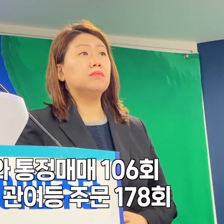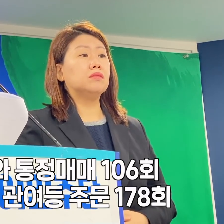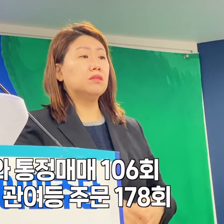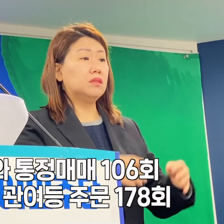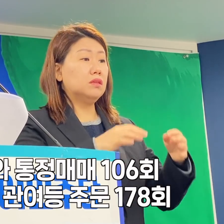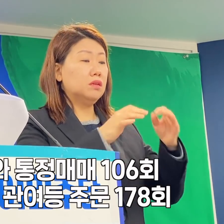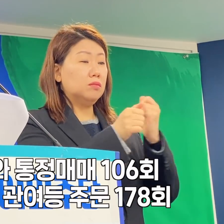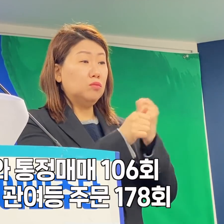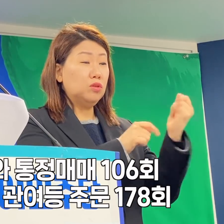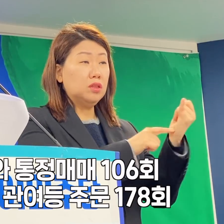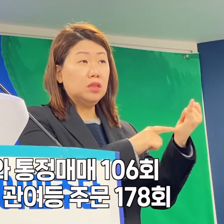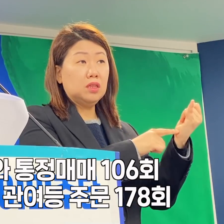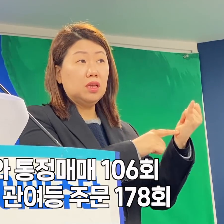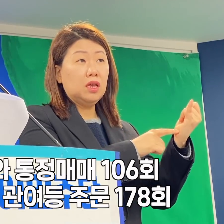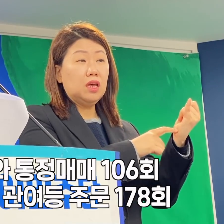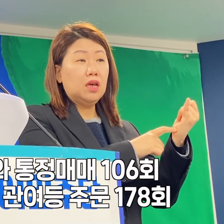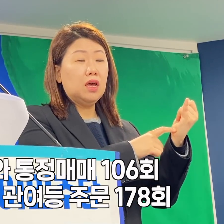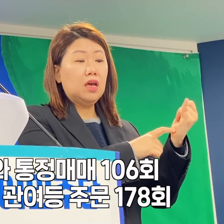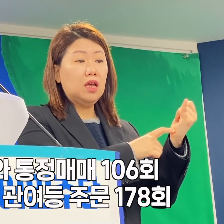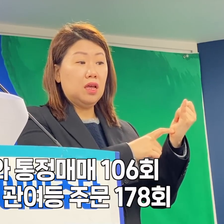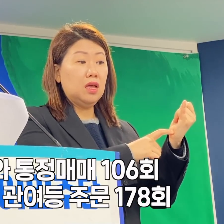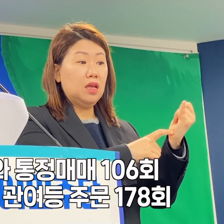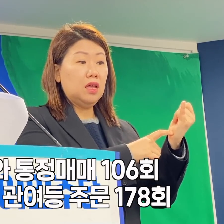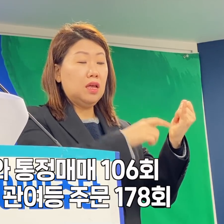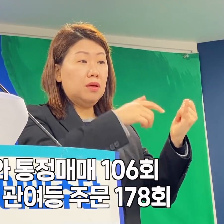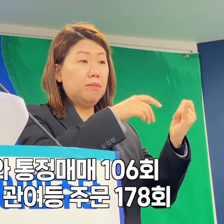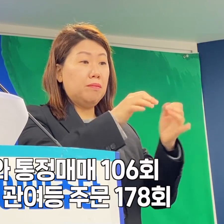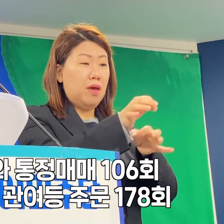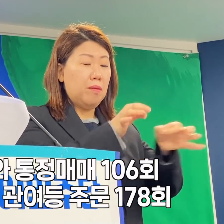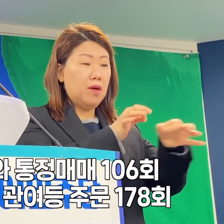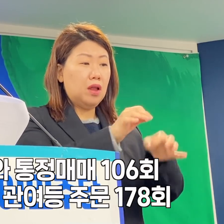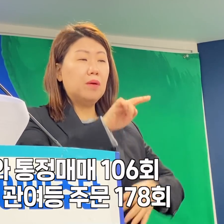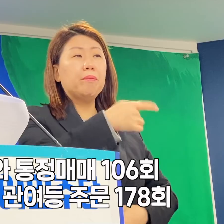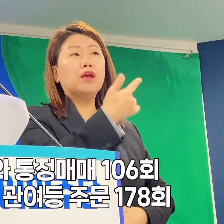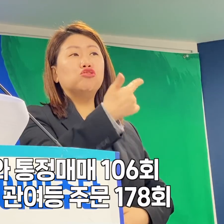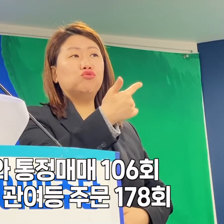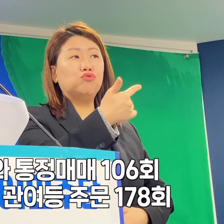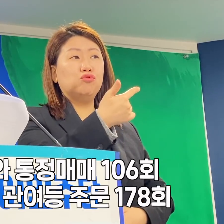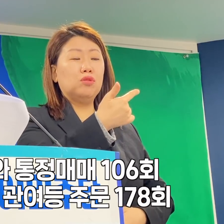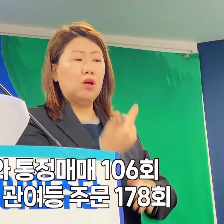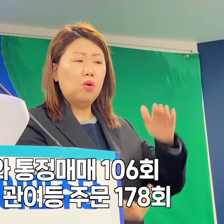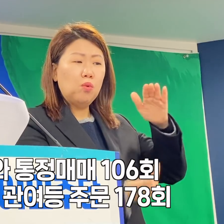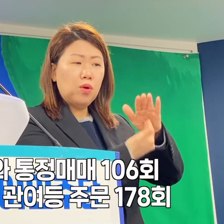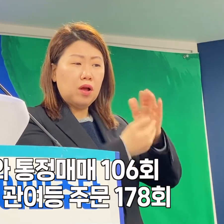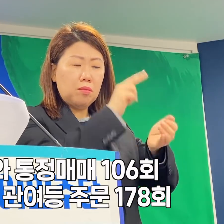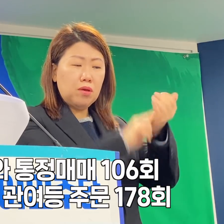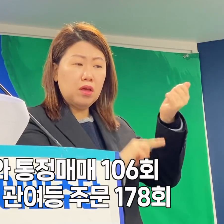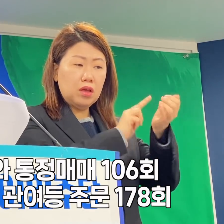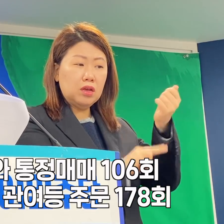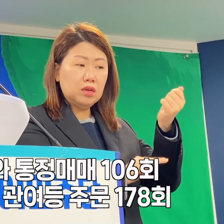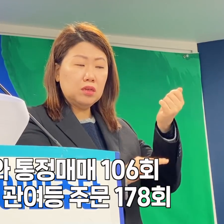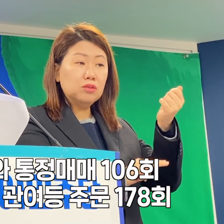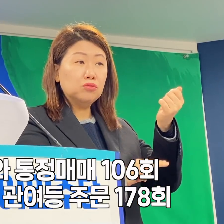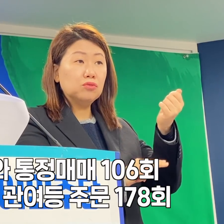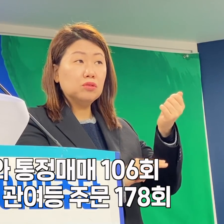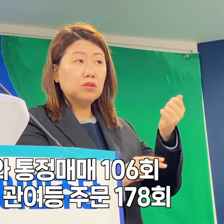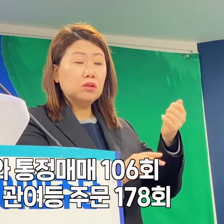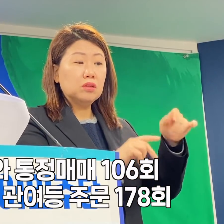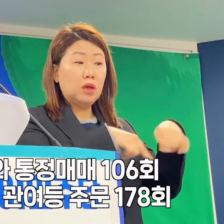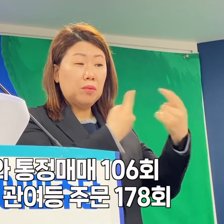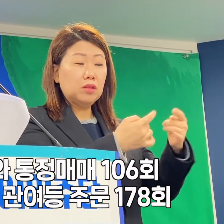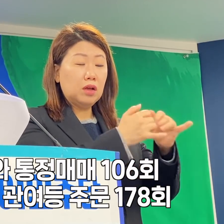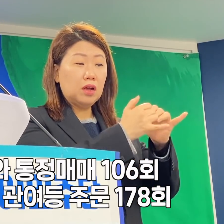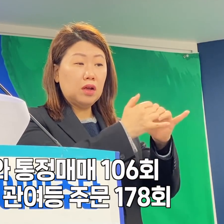김건희 씨는 가장매매와 통정매매를 106회, 고가 매수와 시종가 관여 등